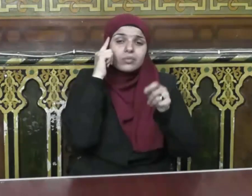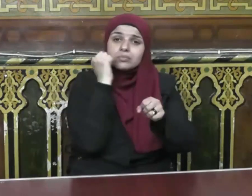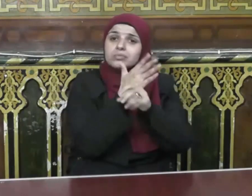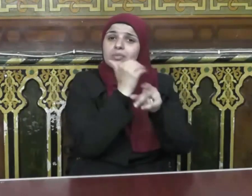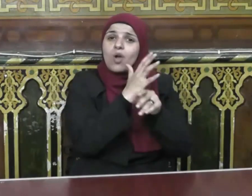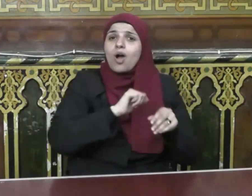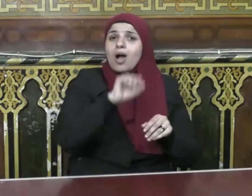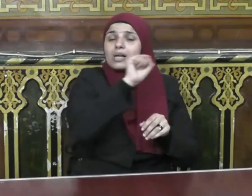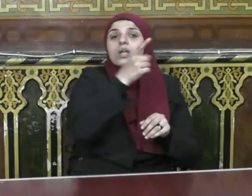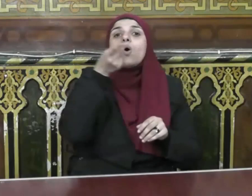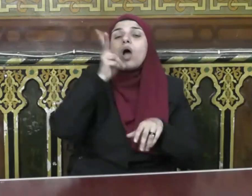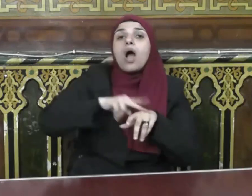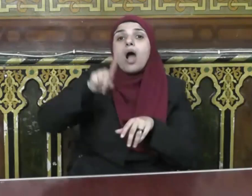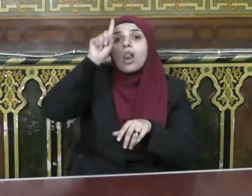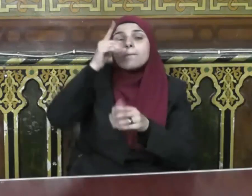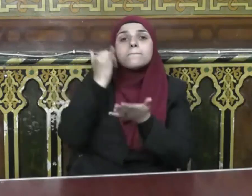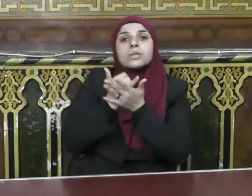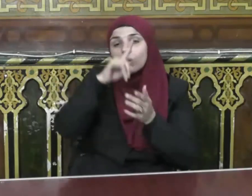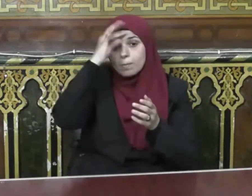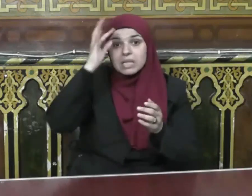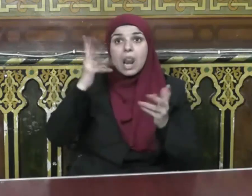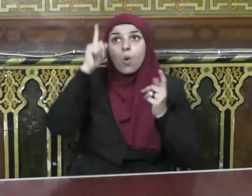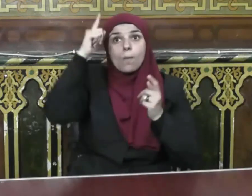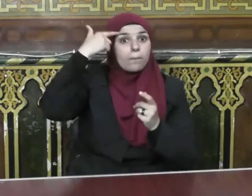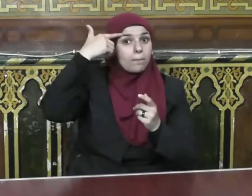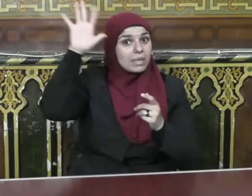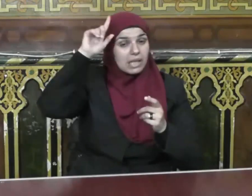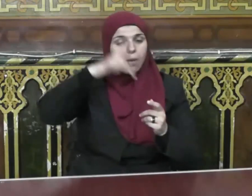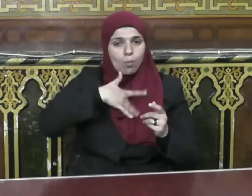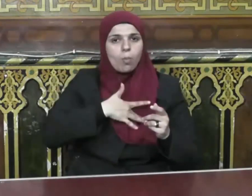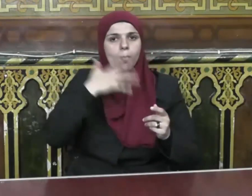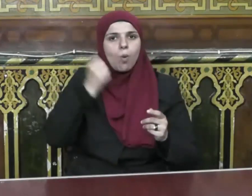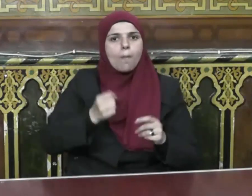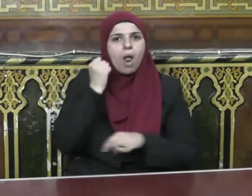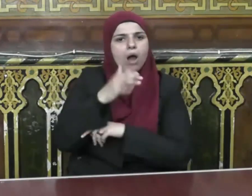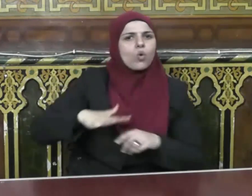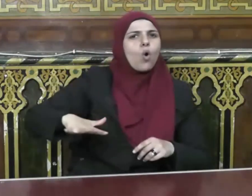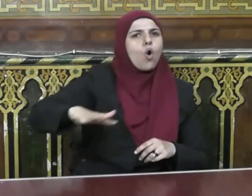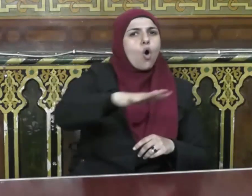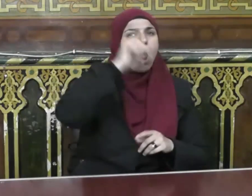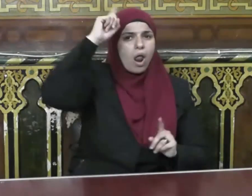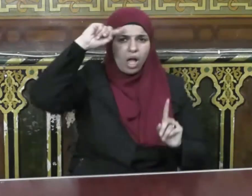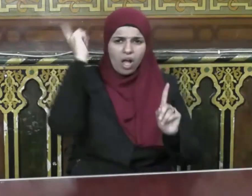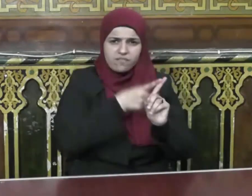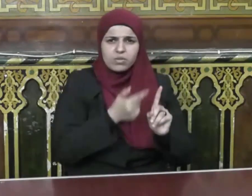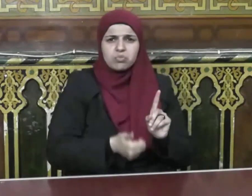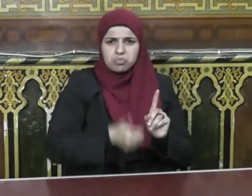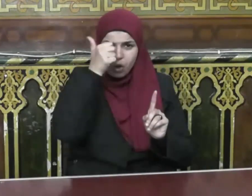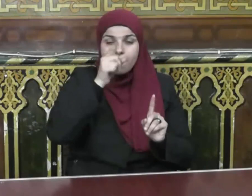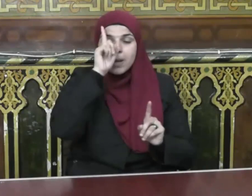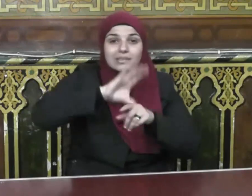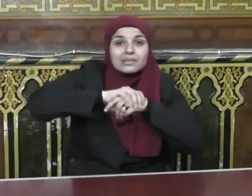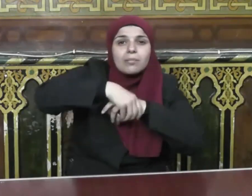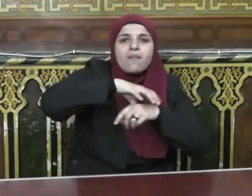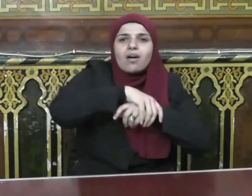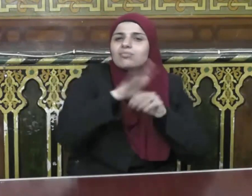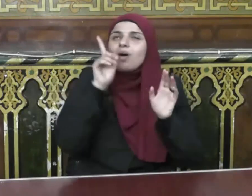شاء ربك لآمن من في الأرض كلهم جميعا، أفأنت تكره الناس حتى يكونوا